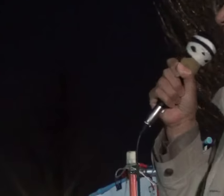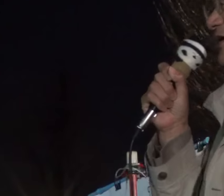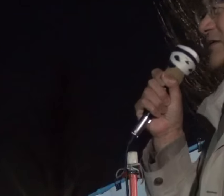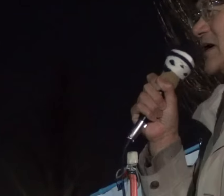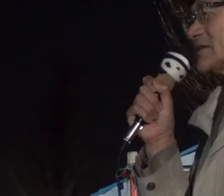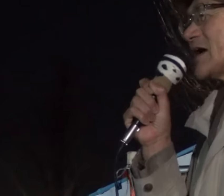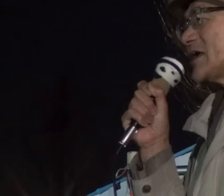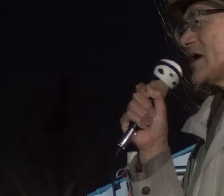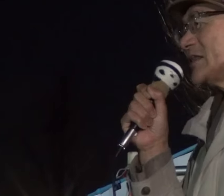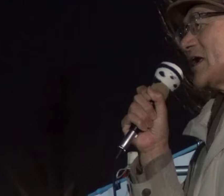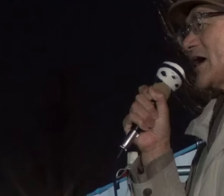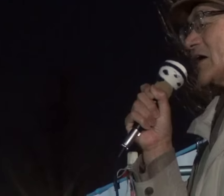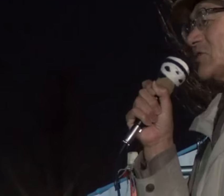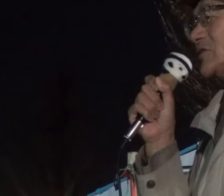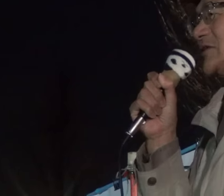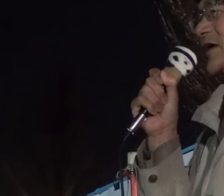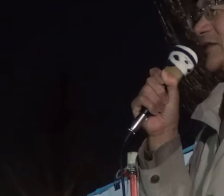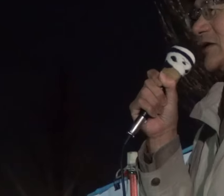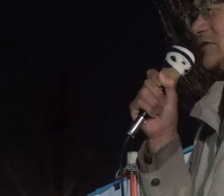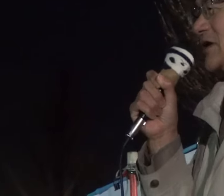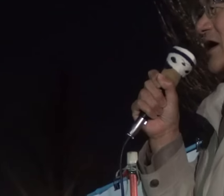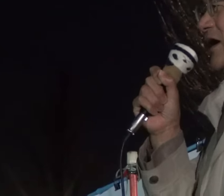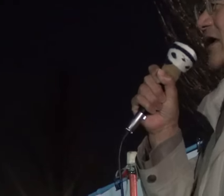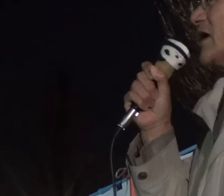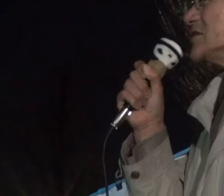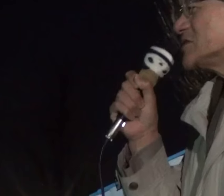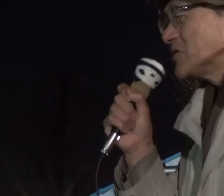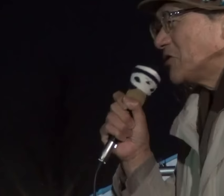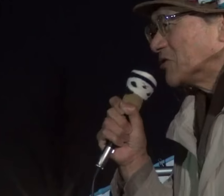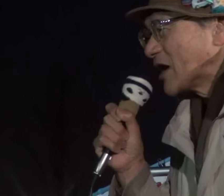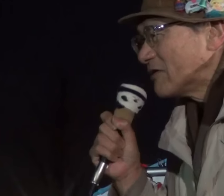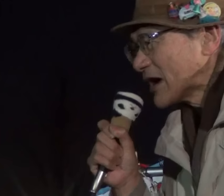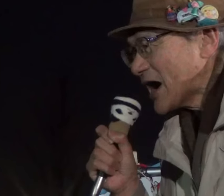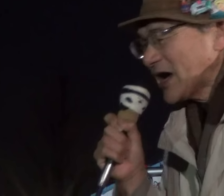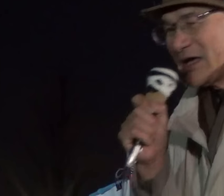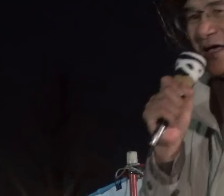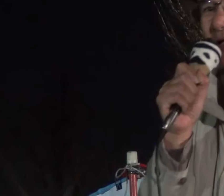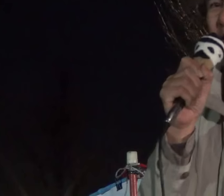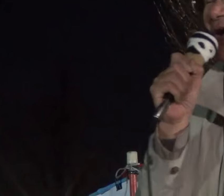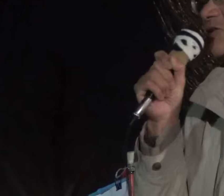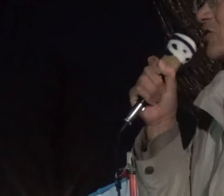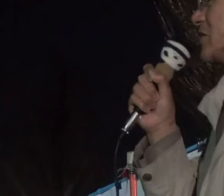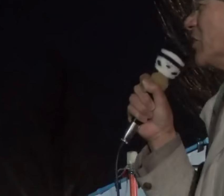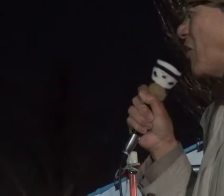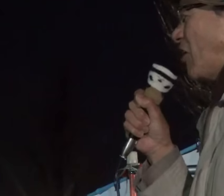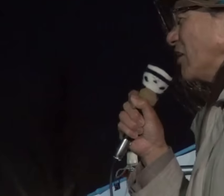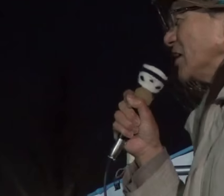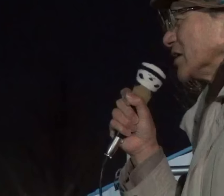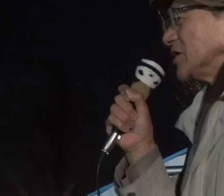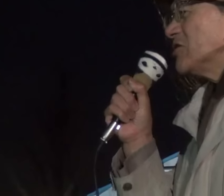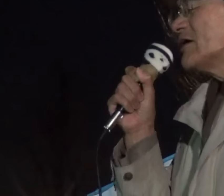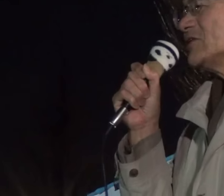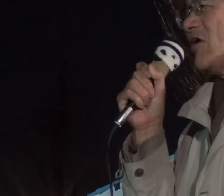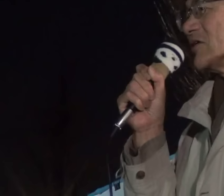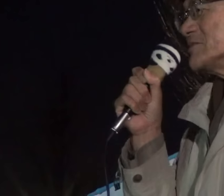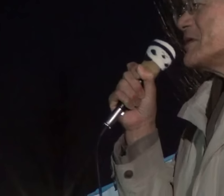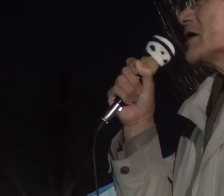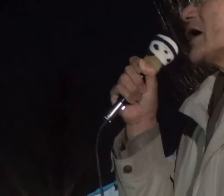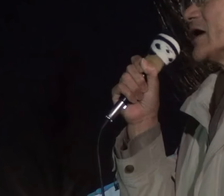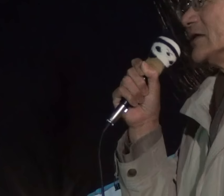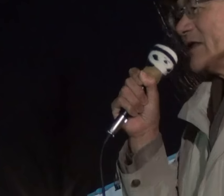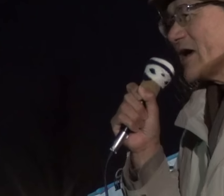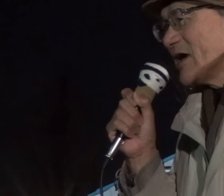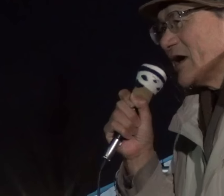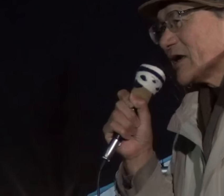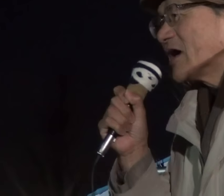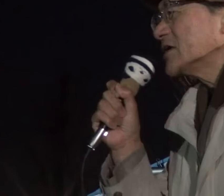に支えられて後押しされている現首相の側が、なんと昨日 宜野湾の市民